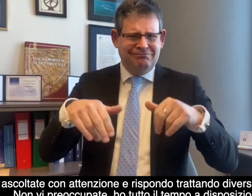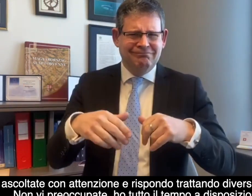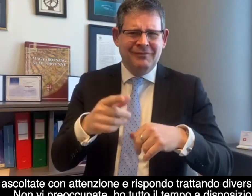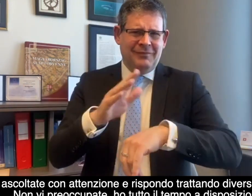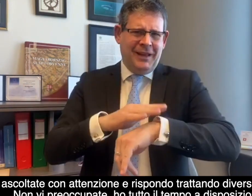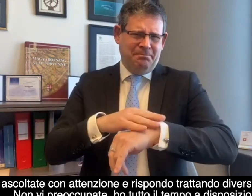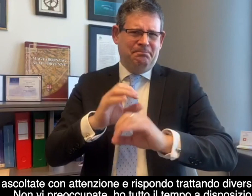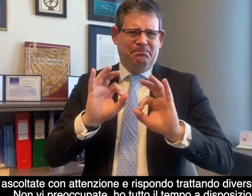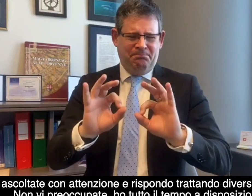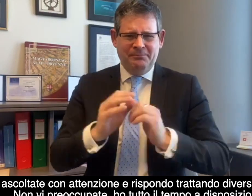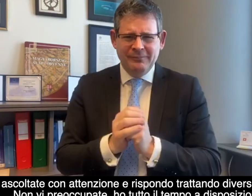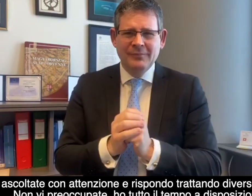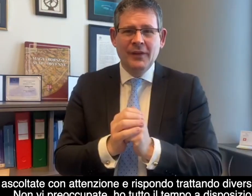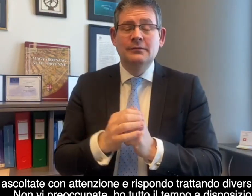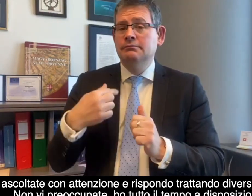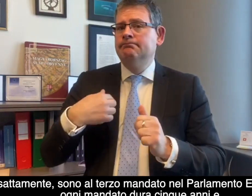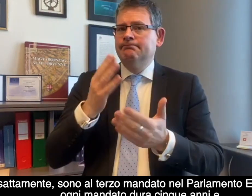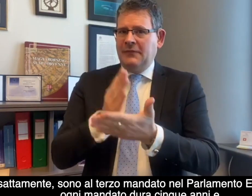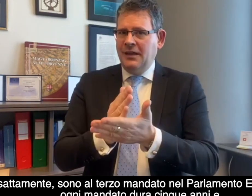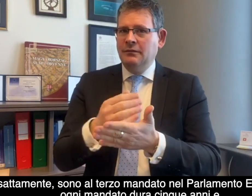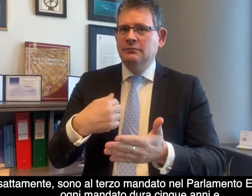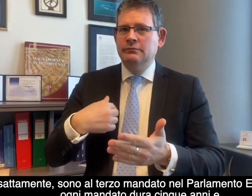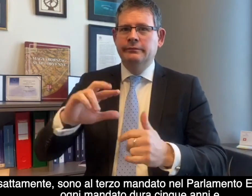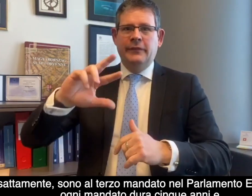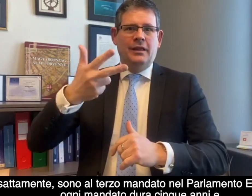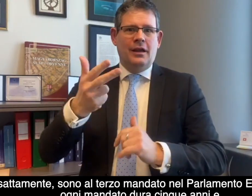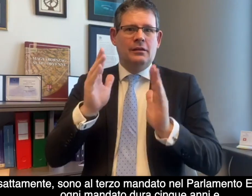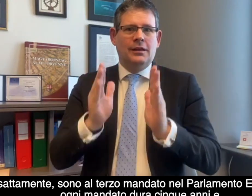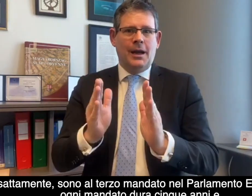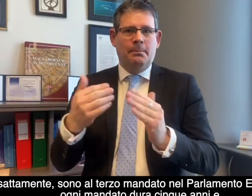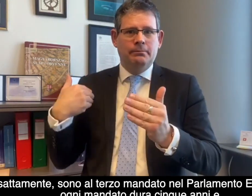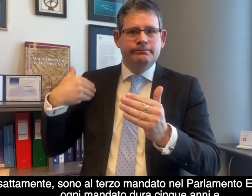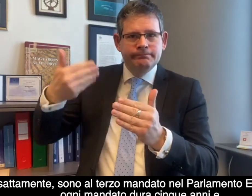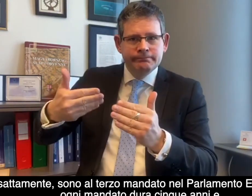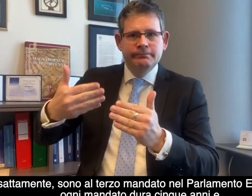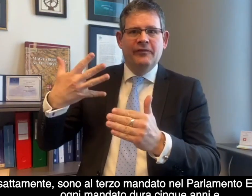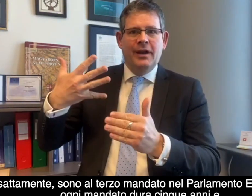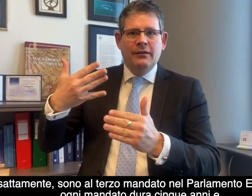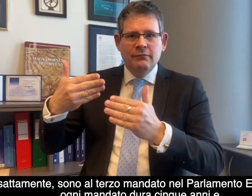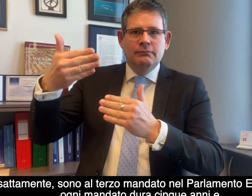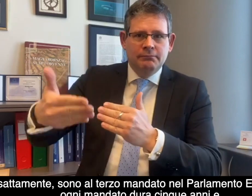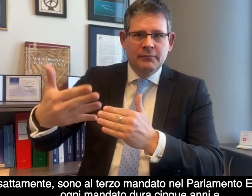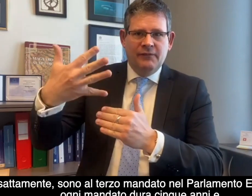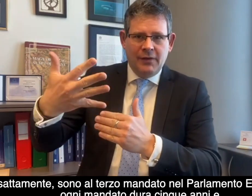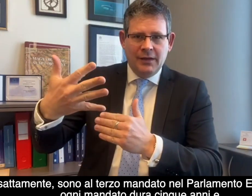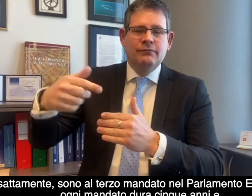ho tutto il tempo a disposizione esattamente sono al terzo mandato del parlamento europeo ogni mandato dura 5 anni